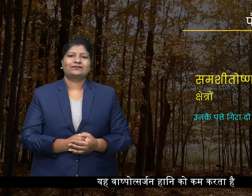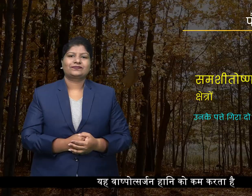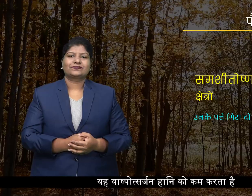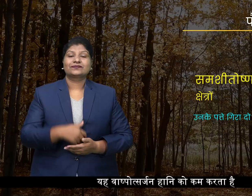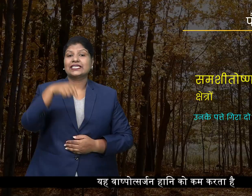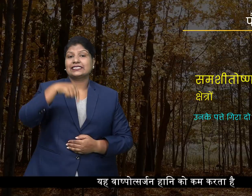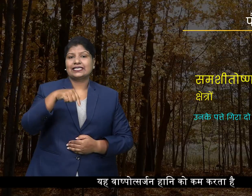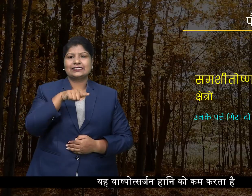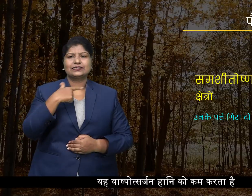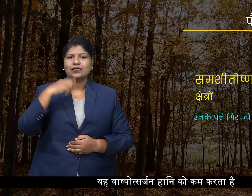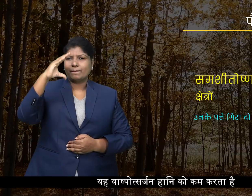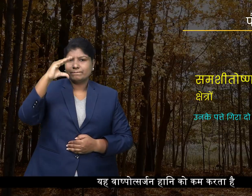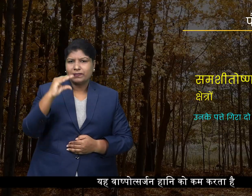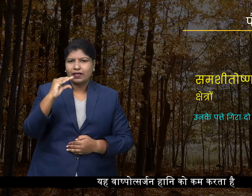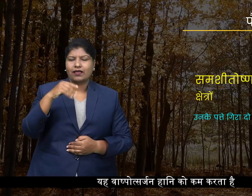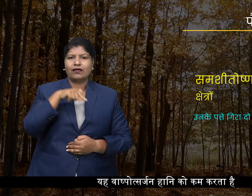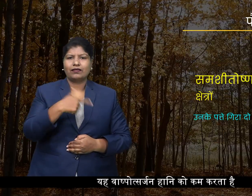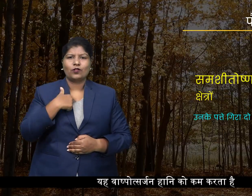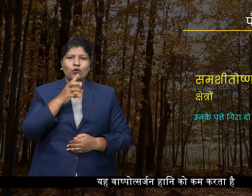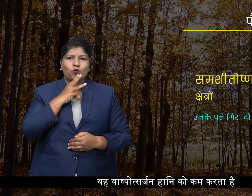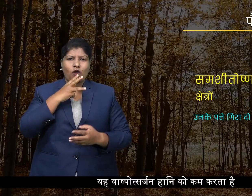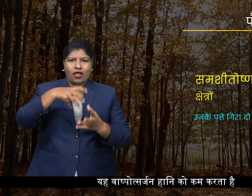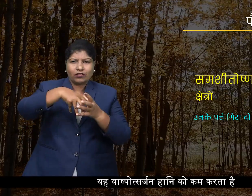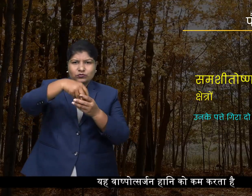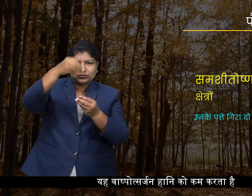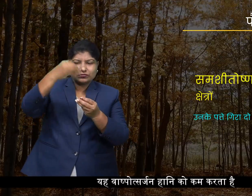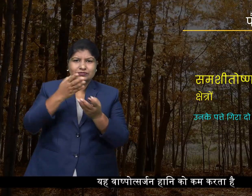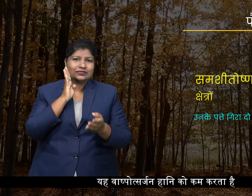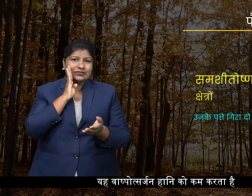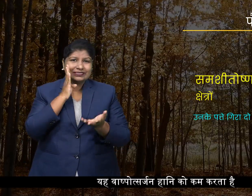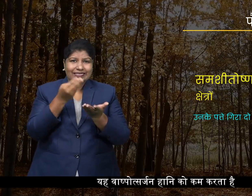यह वाष्पोत्सर्जन हानि को कम करता है